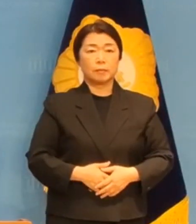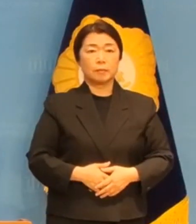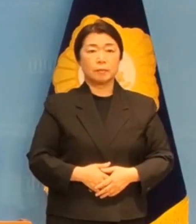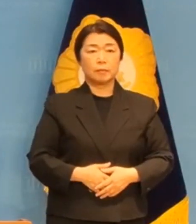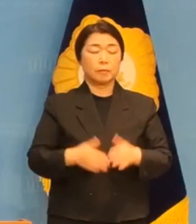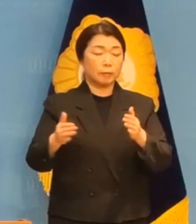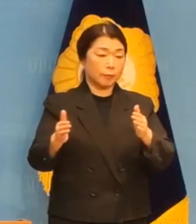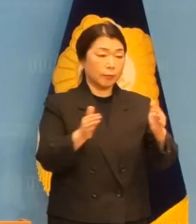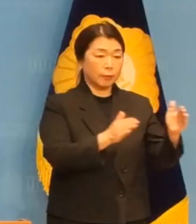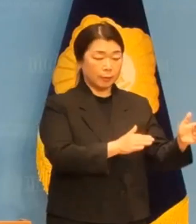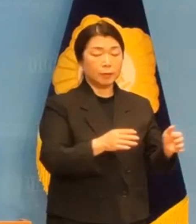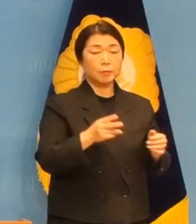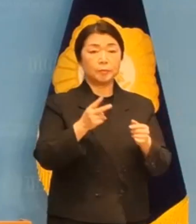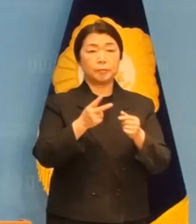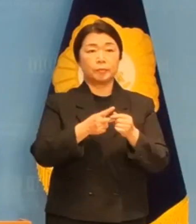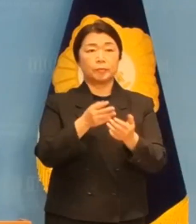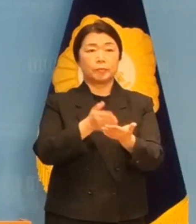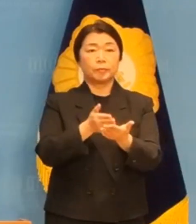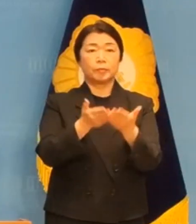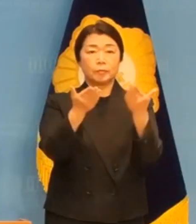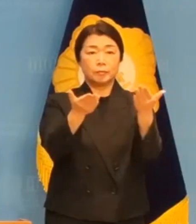다음 논평 이어가겠습니다.